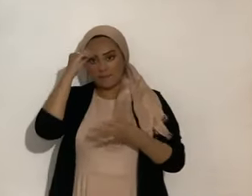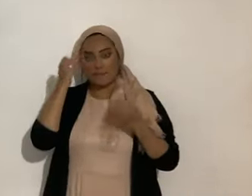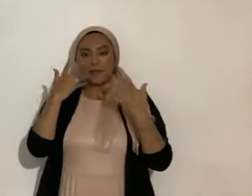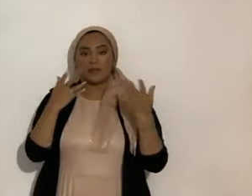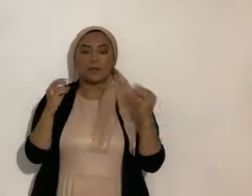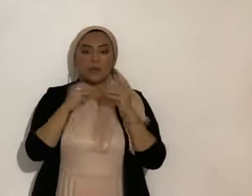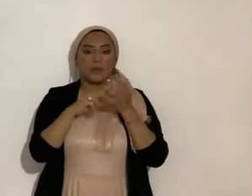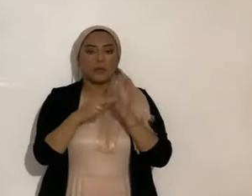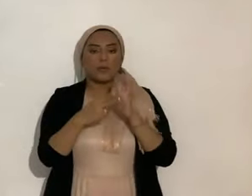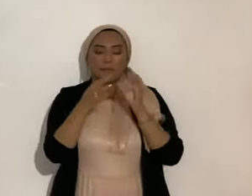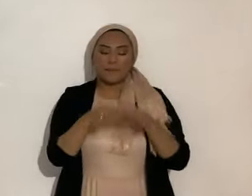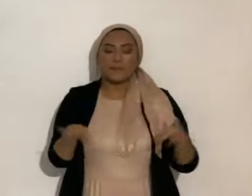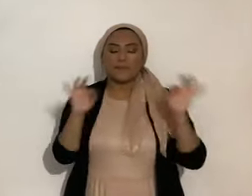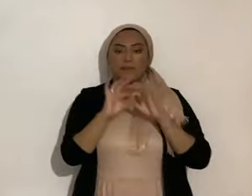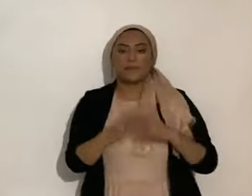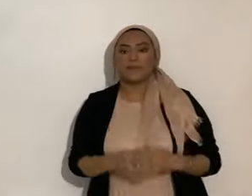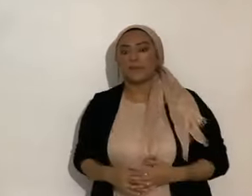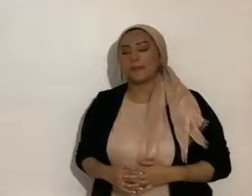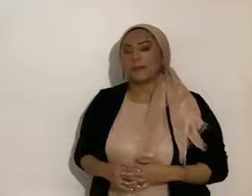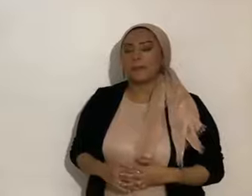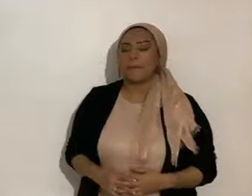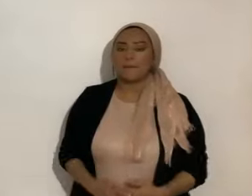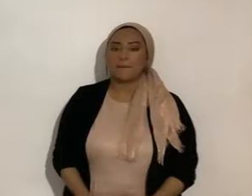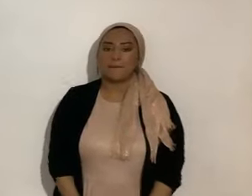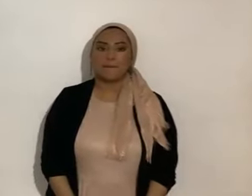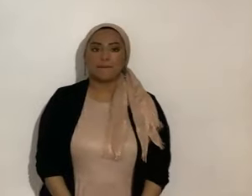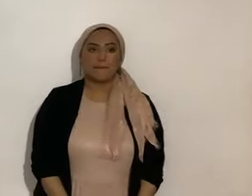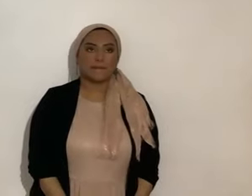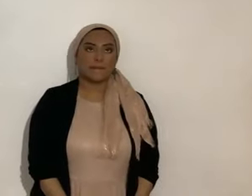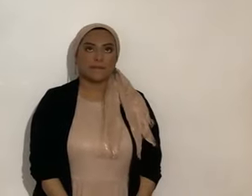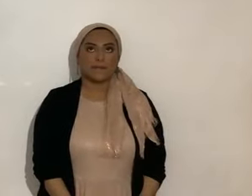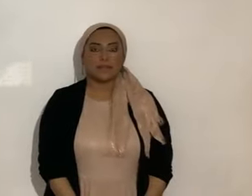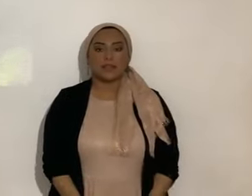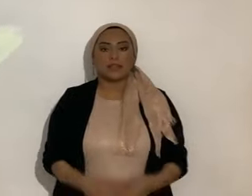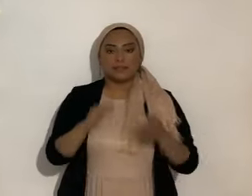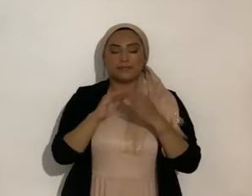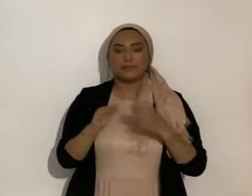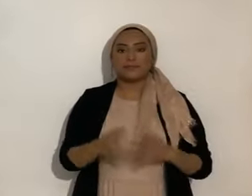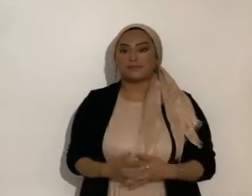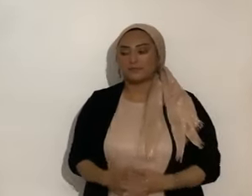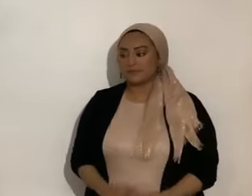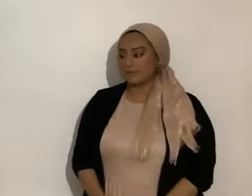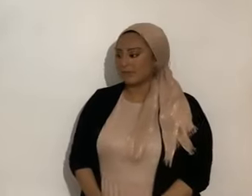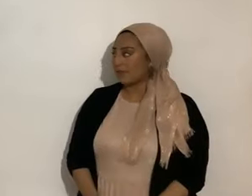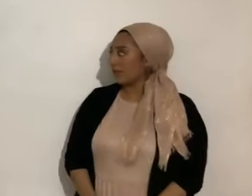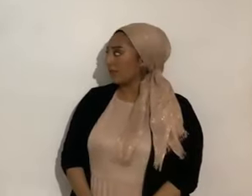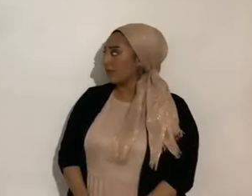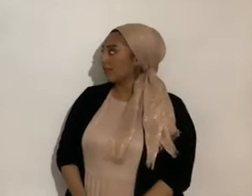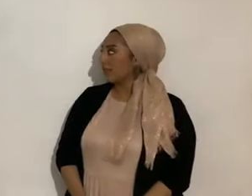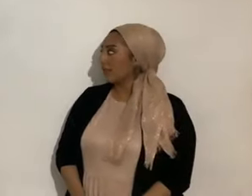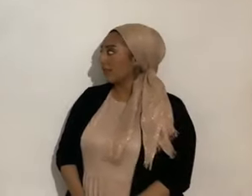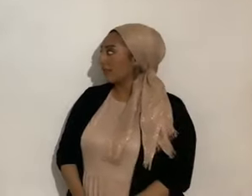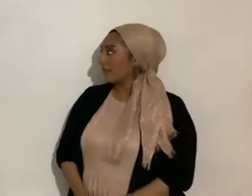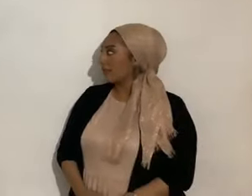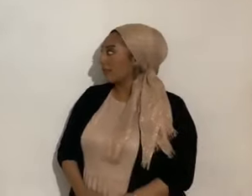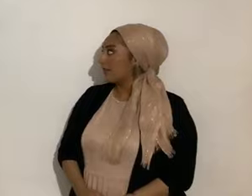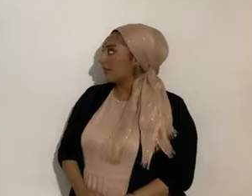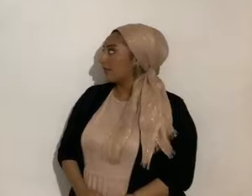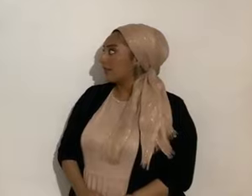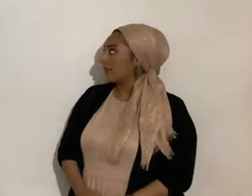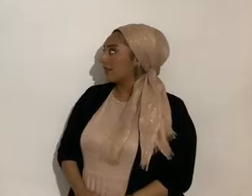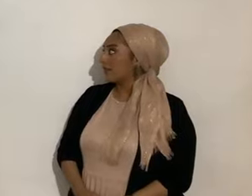conceptos muy importantes. Miren, permítanme hacer ciertos movimientos aquí en mi escritorio. Bueno,